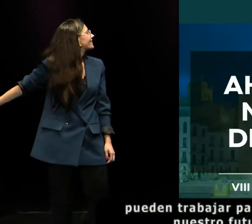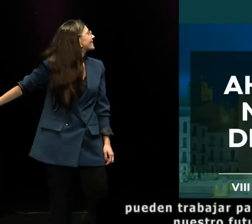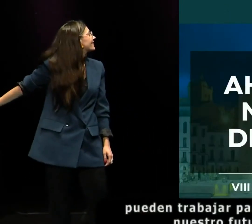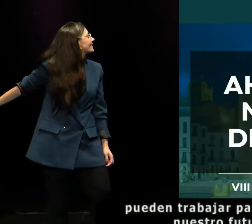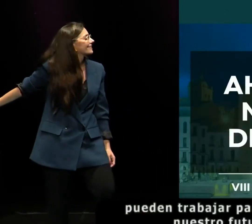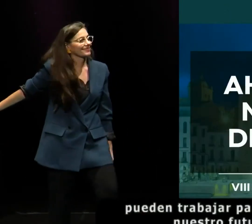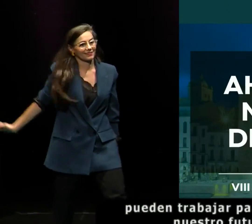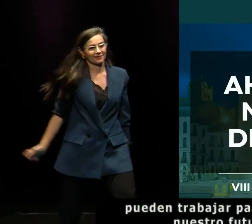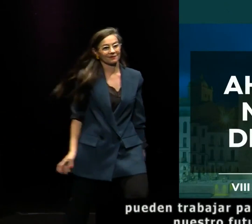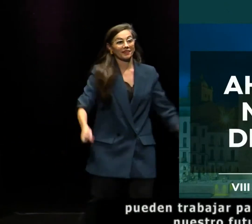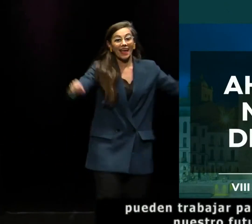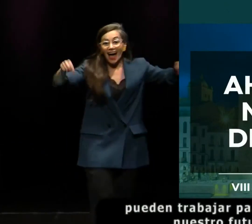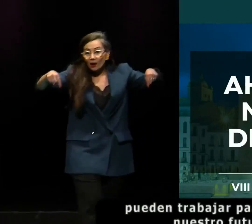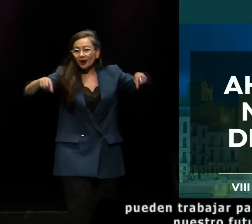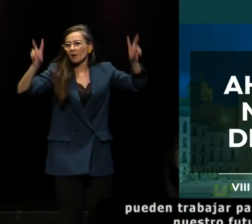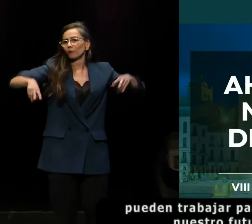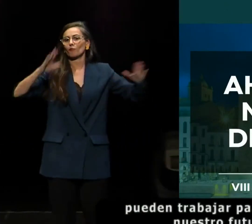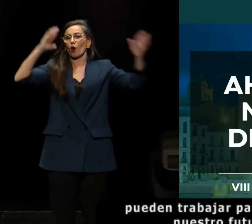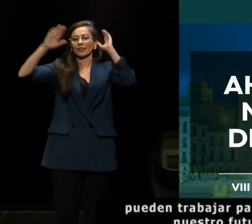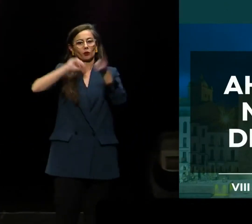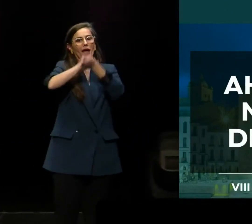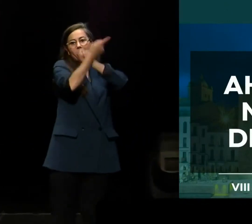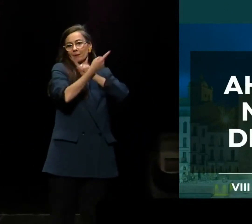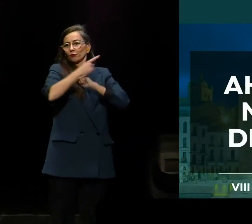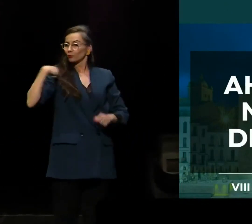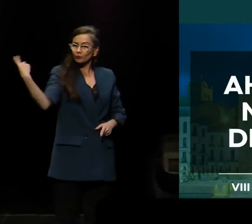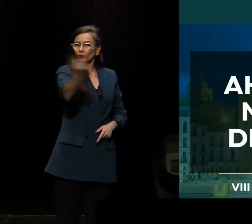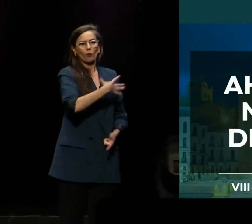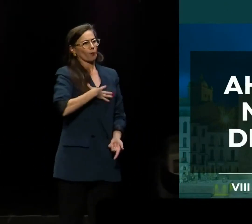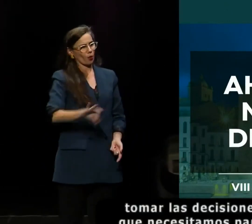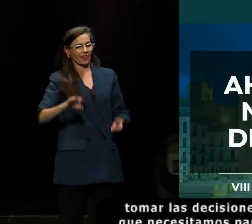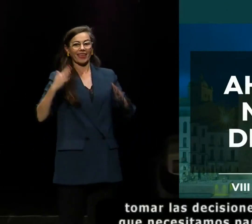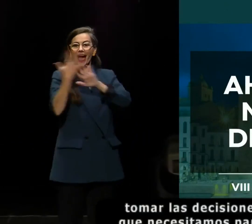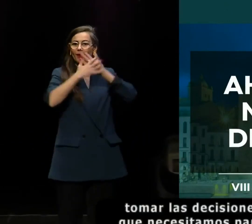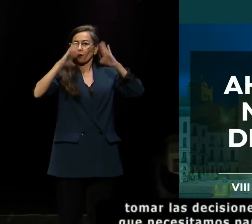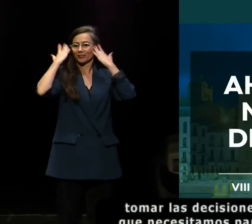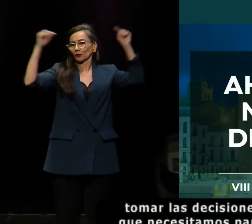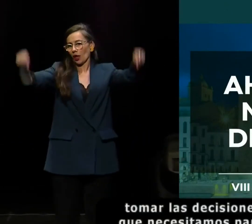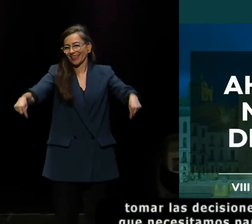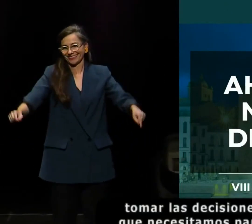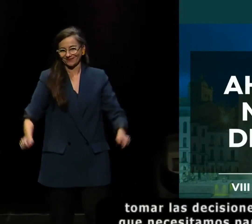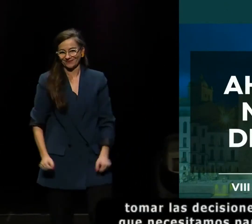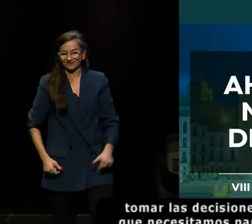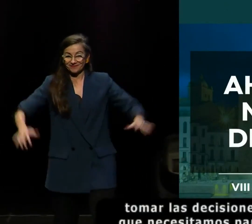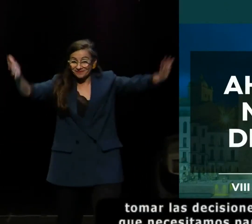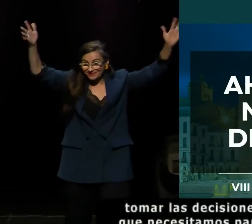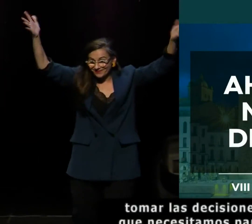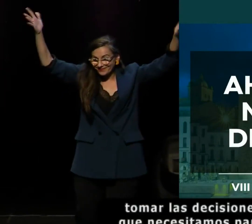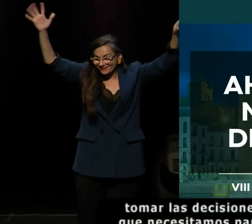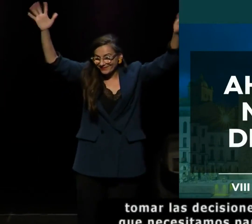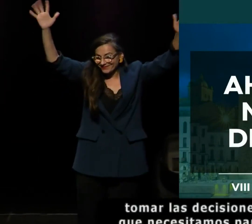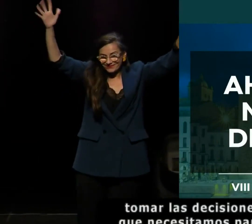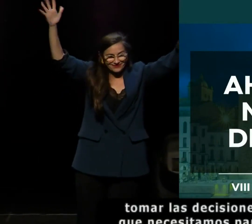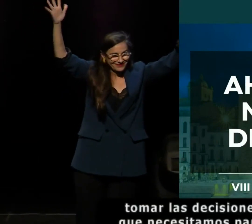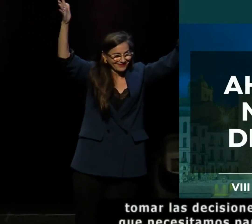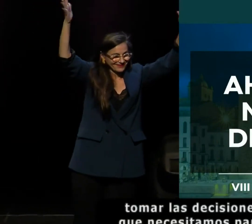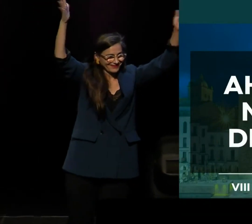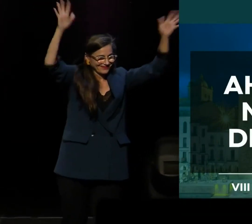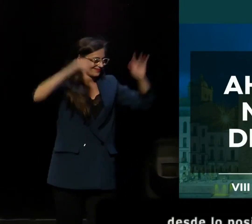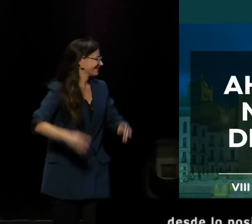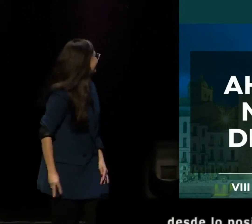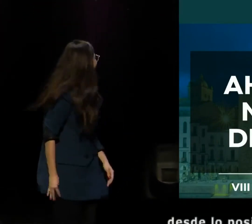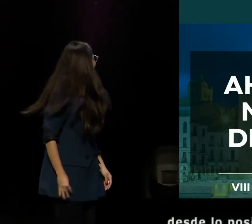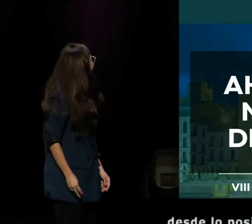para construir desde lo positivo y para construir para nuestro futuro. Estamos en nuestro momento de